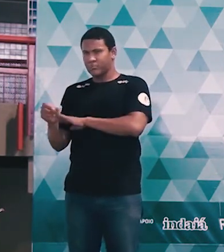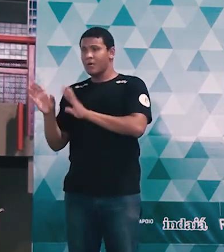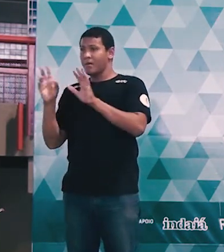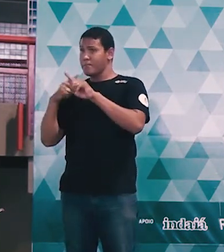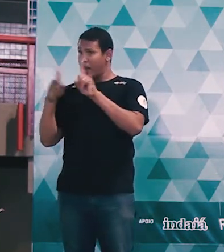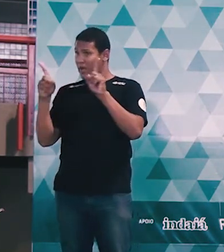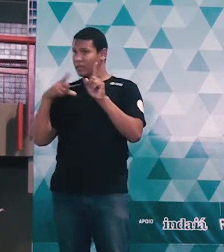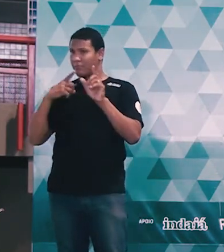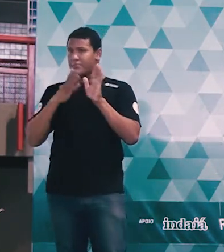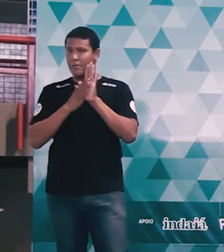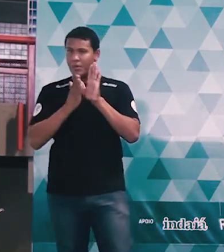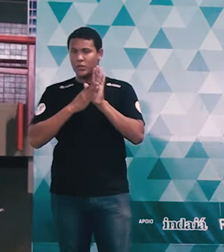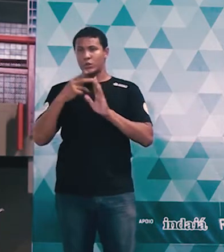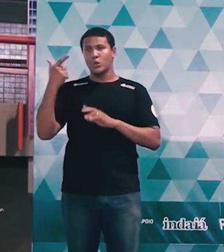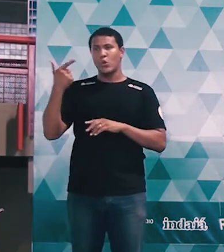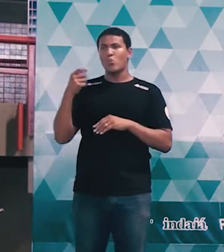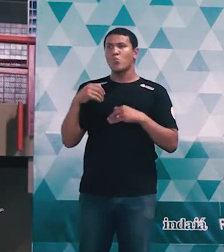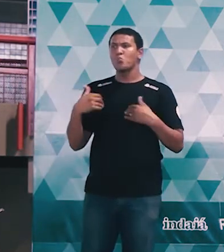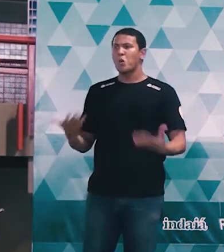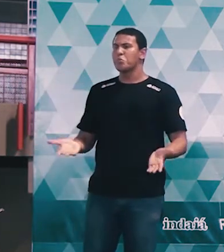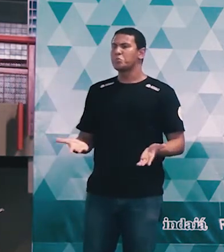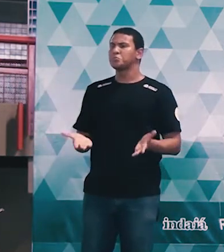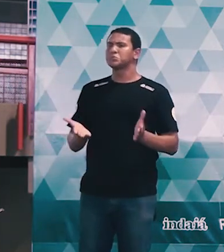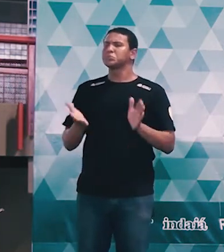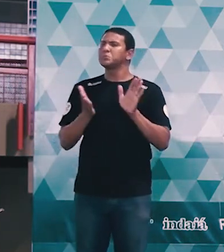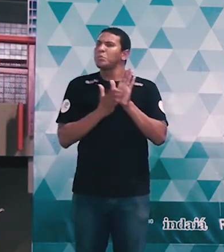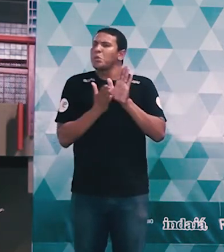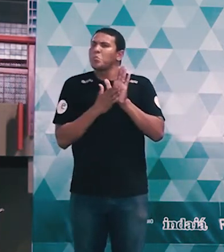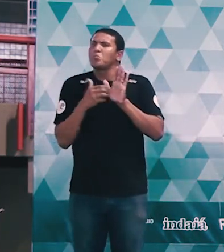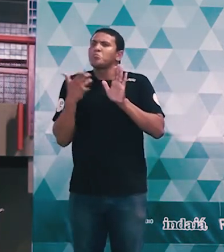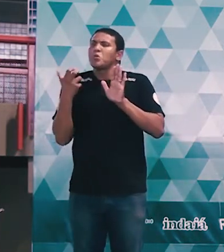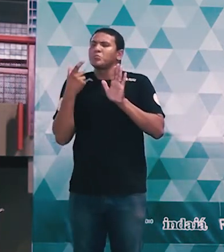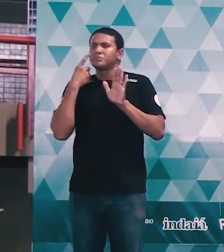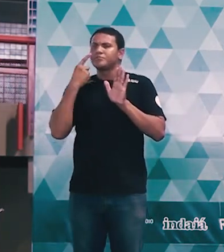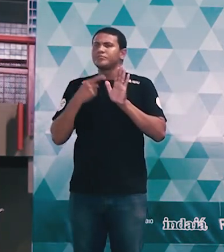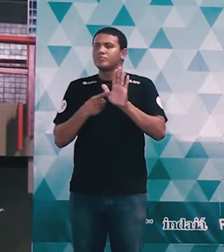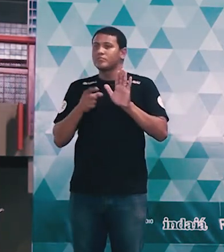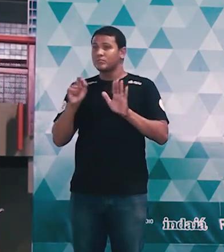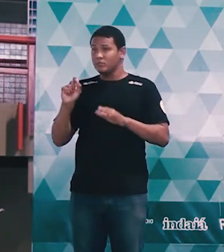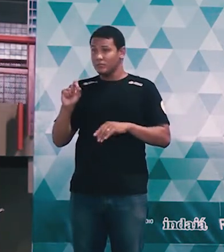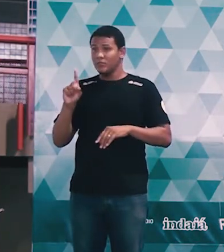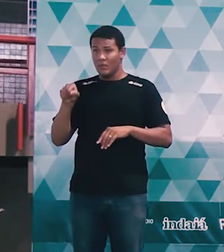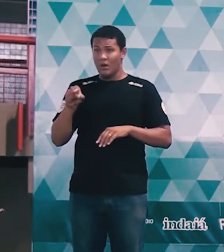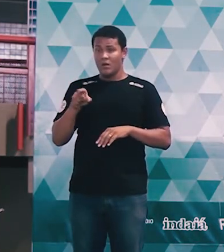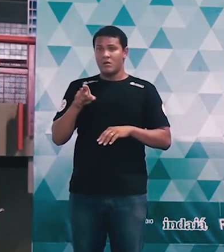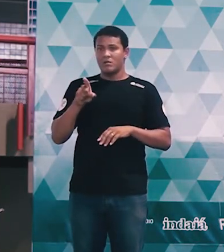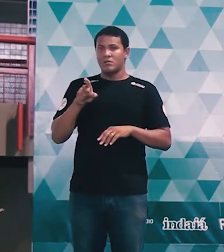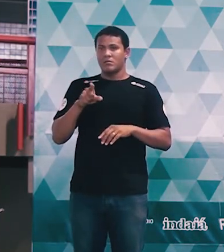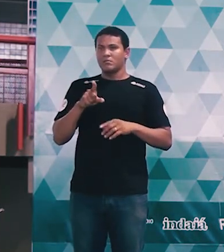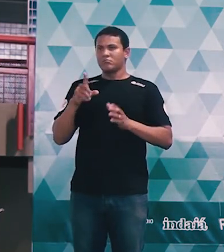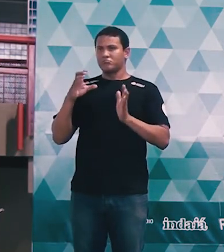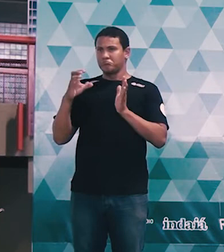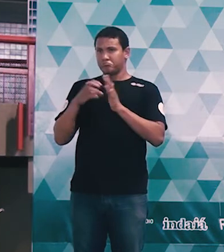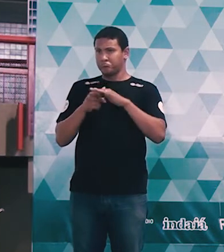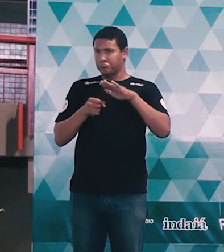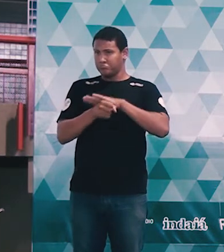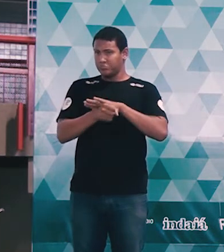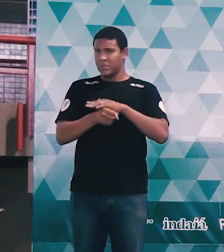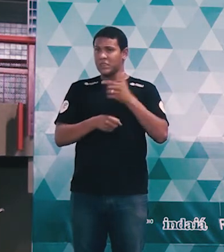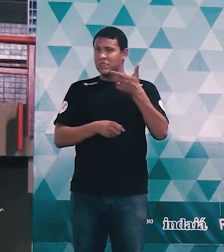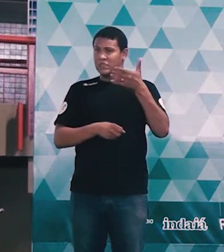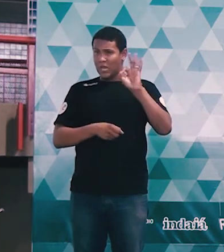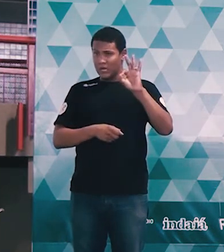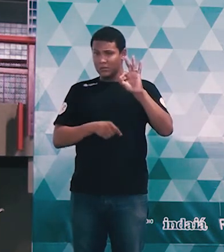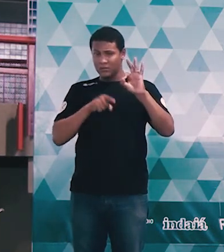2 propostas. Que propostas foram? Ela disse que vai colocar 10 funcionários em cada